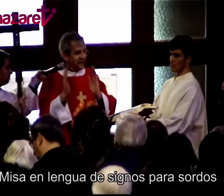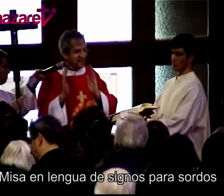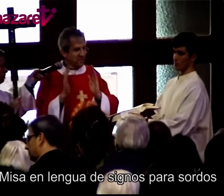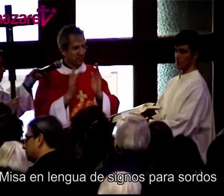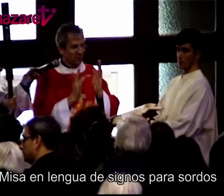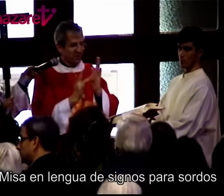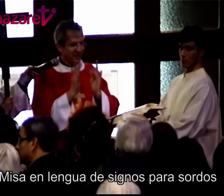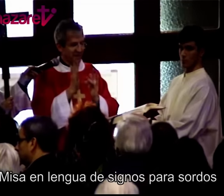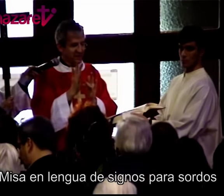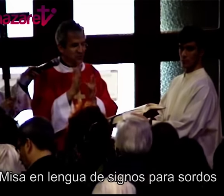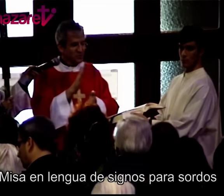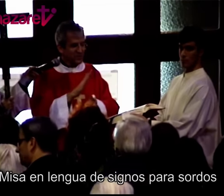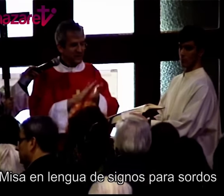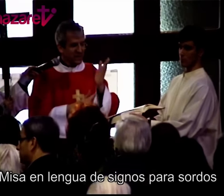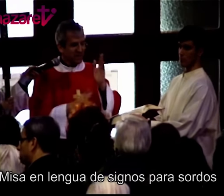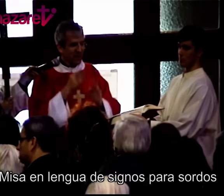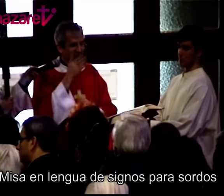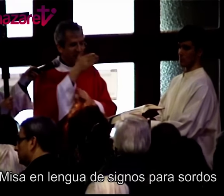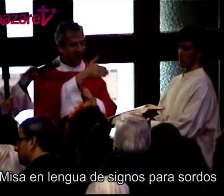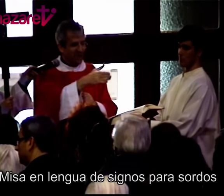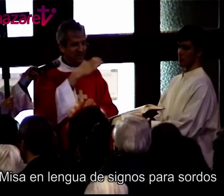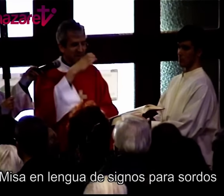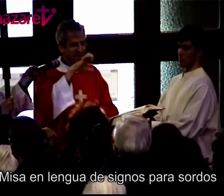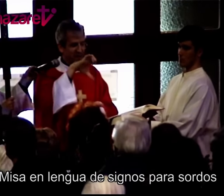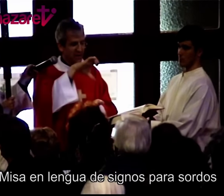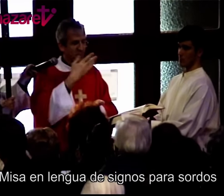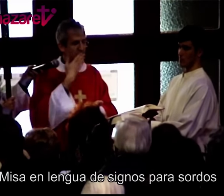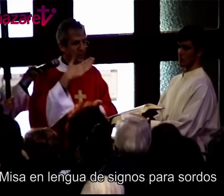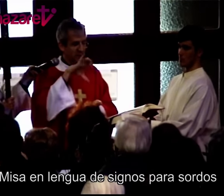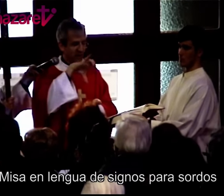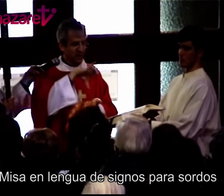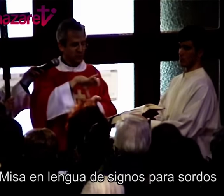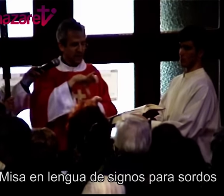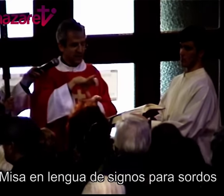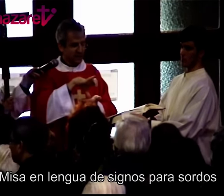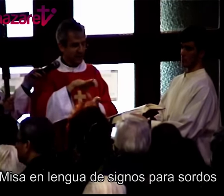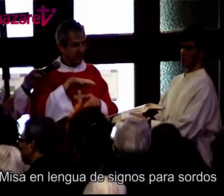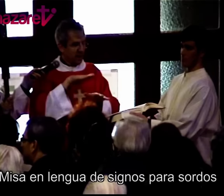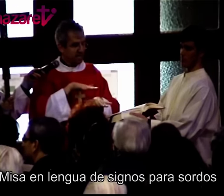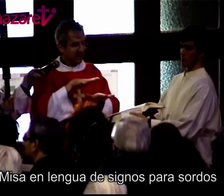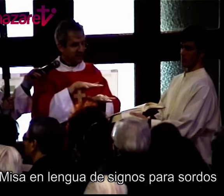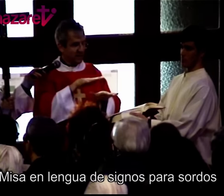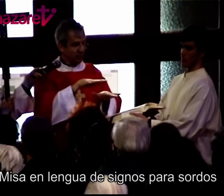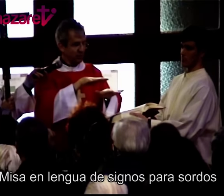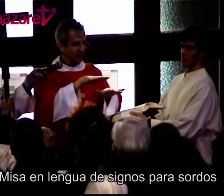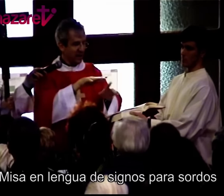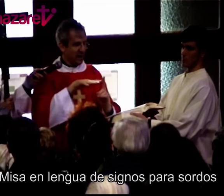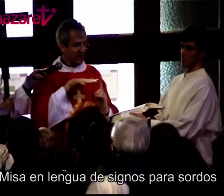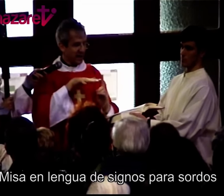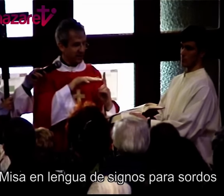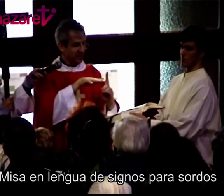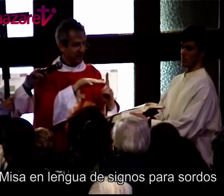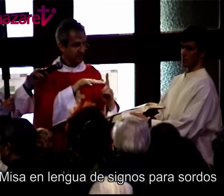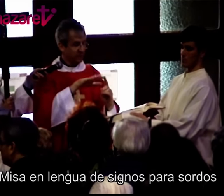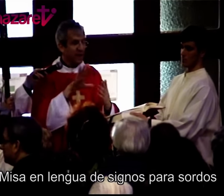En aquel tiempo, Jesús iba hacia Jerusalén, marchando en